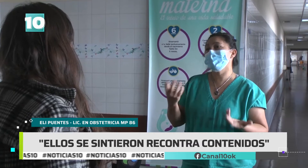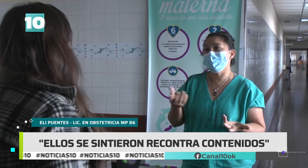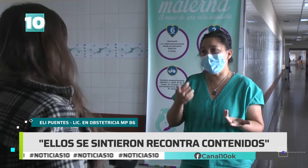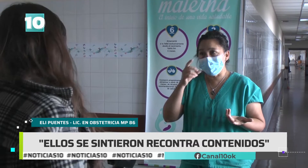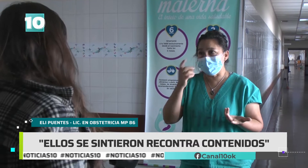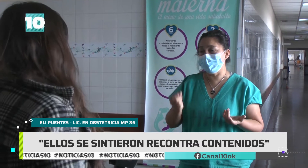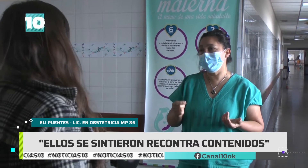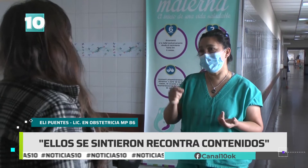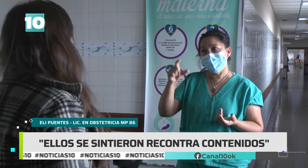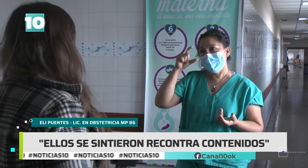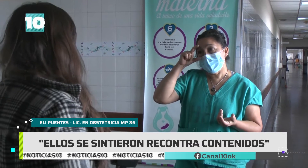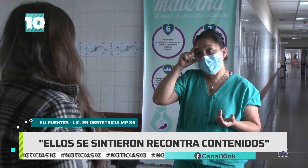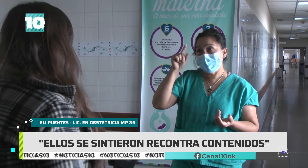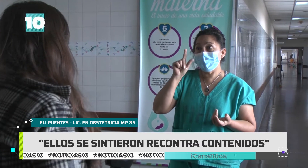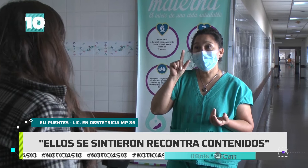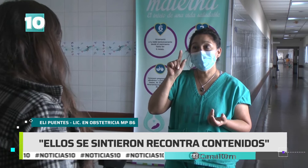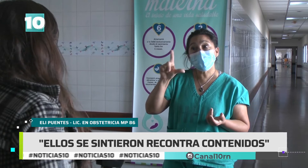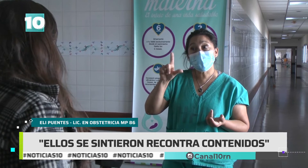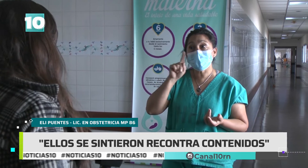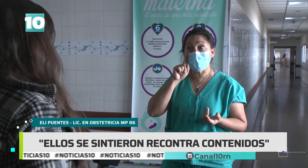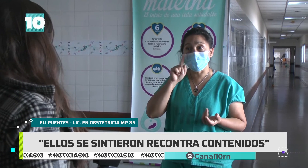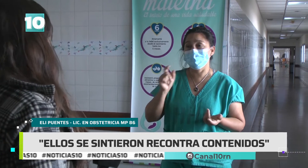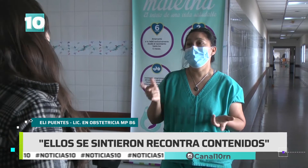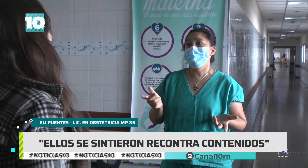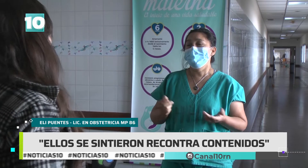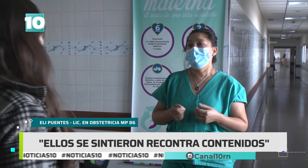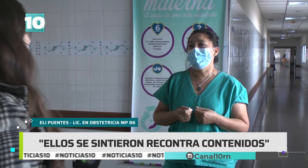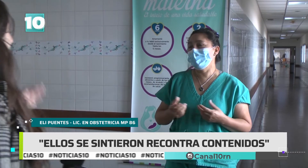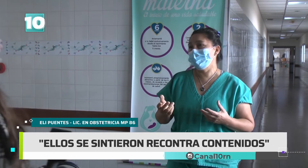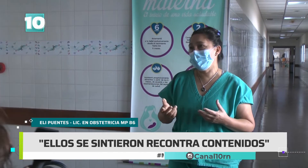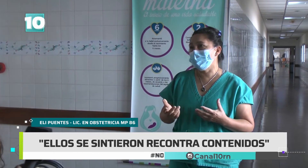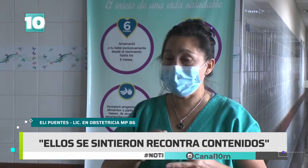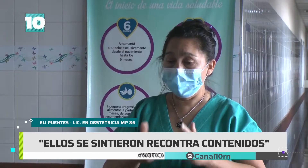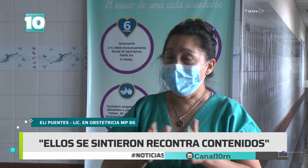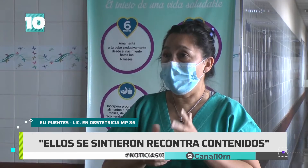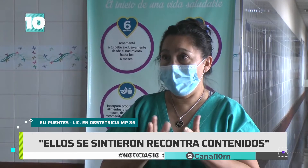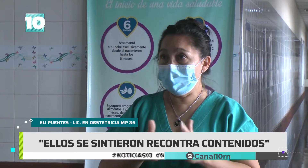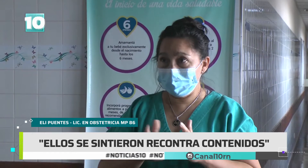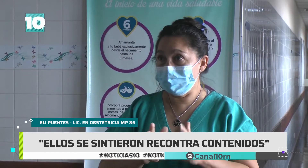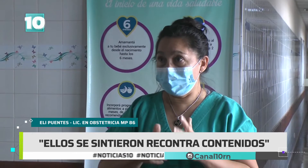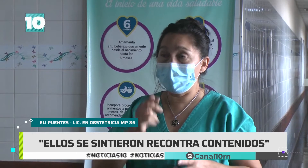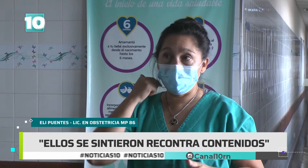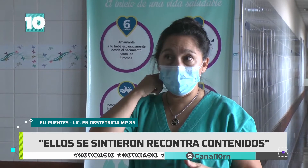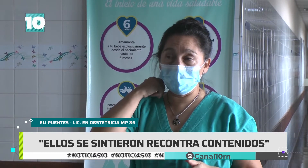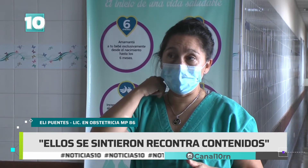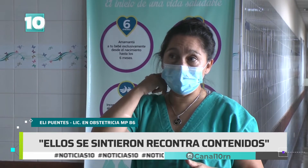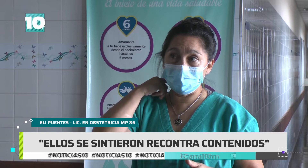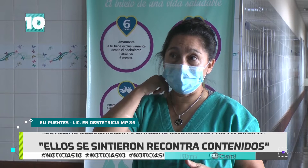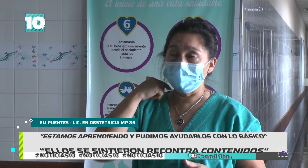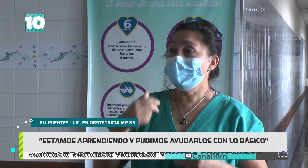decían la diferencia de los dos embarazos previos a este que nació aquí el 5 de marzo. Pero la verdad que fue fantástico que ellos se